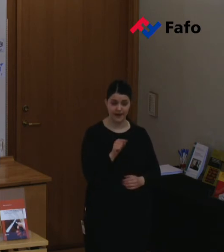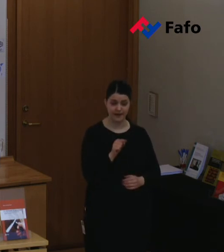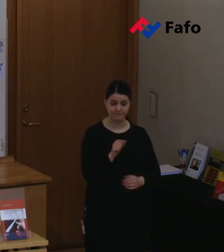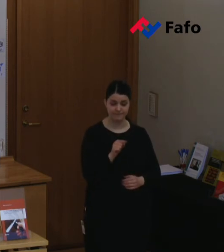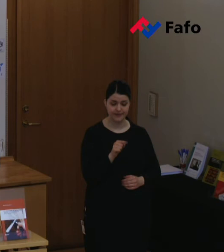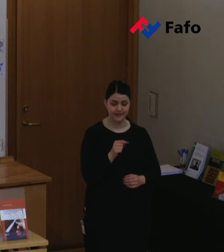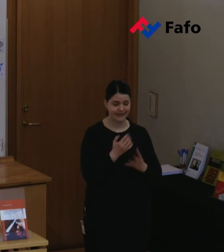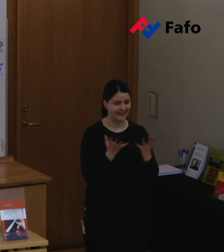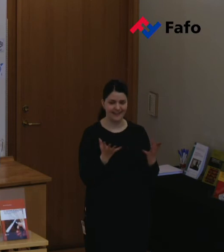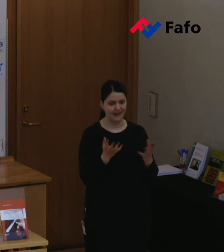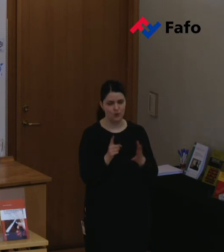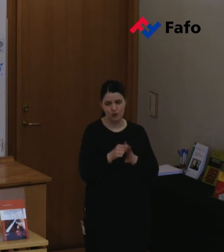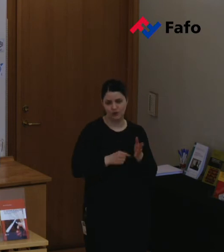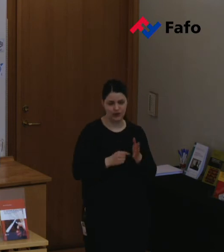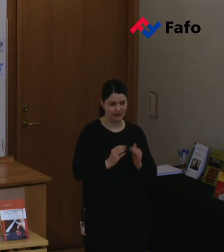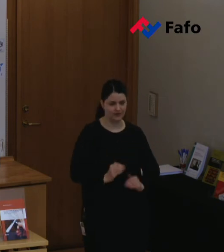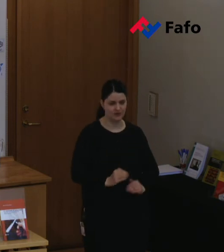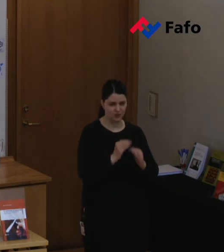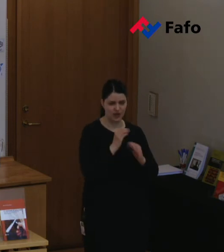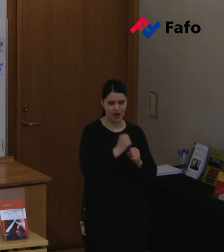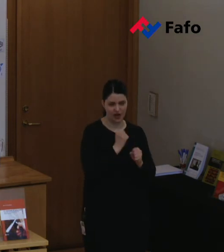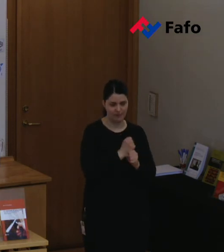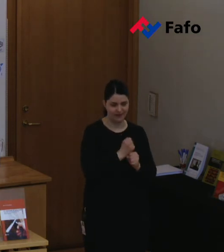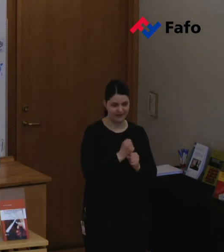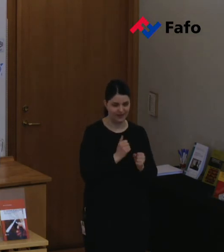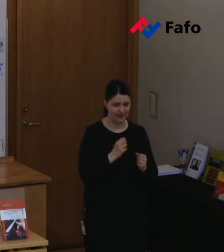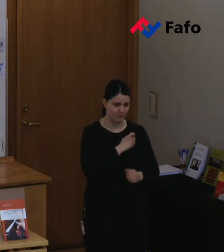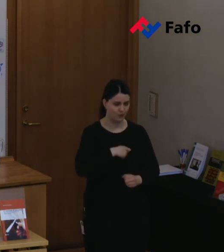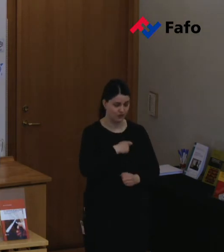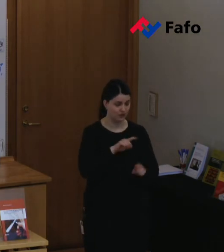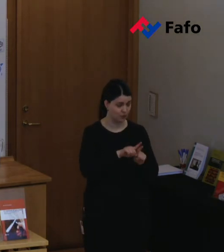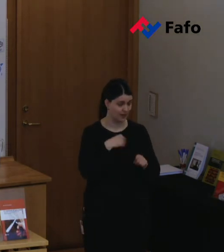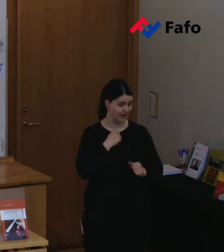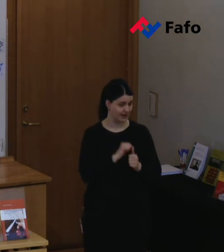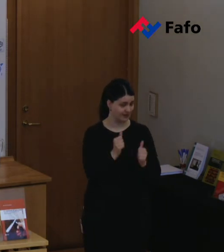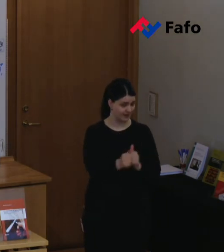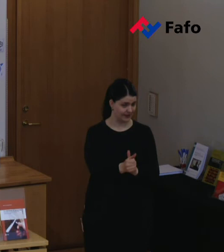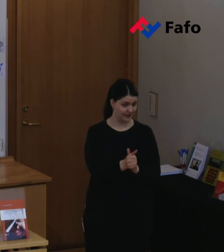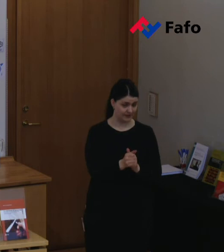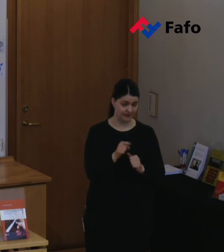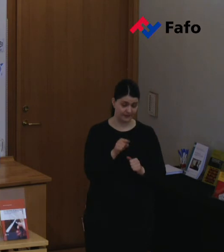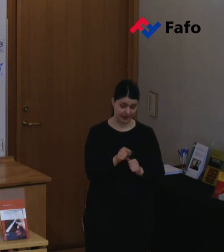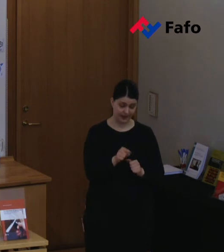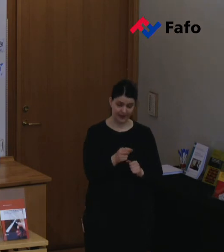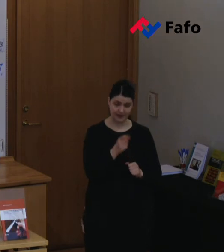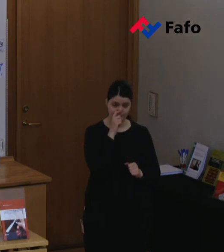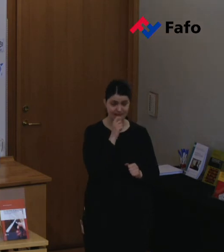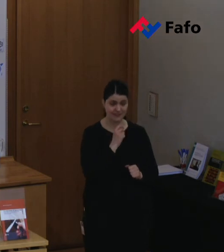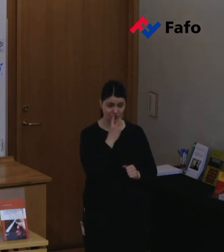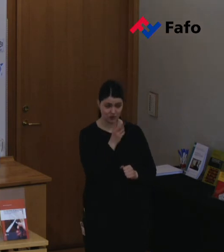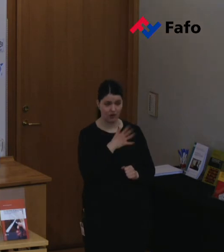ikke utfordrer sosialarbeiderprofesjonene som jeg representerer. Det er det menneskesynet som sosialt arbeid er tuftet